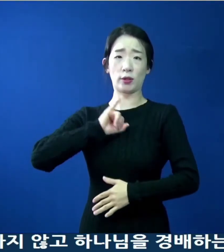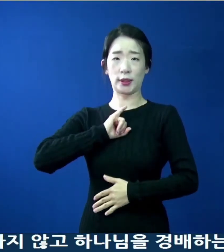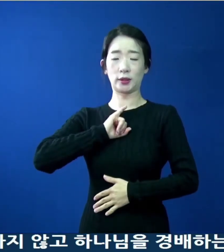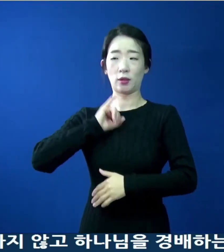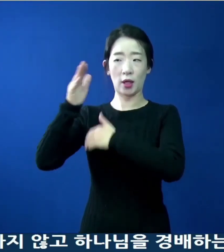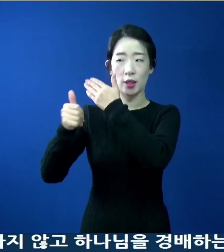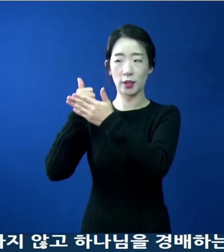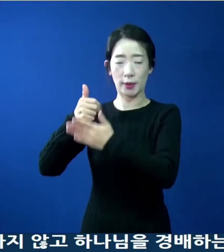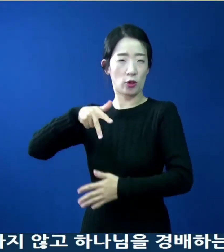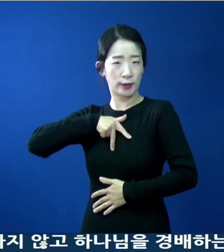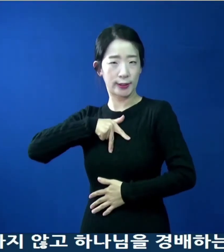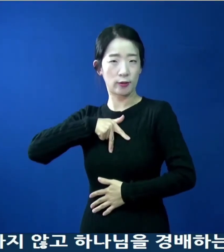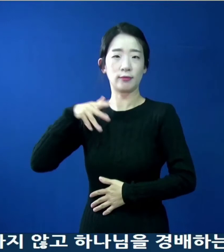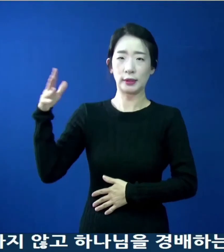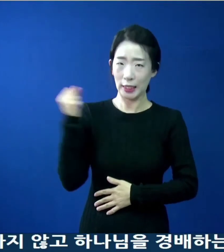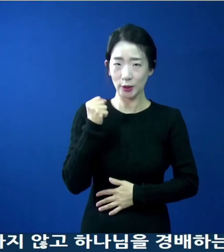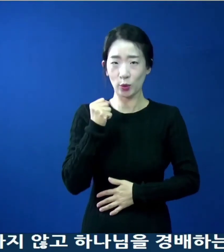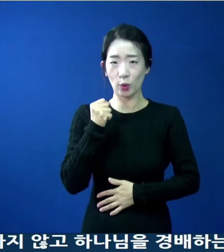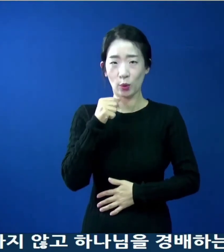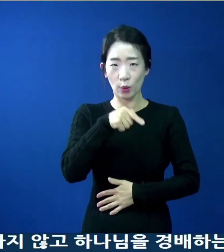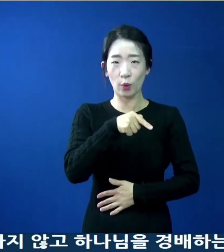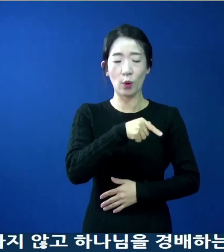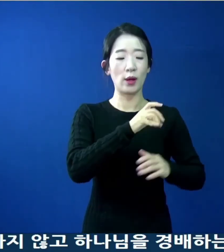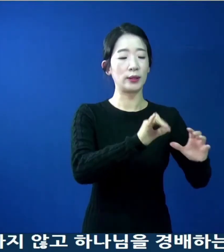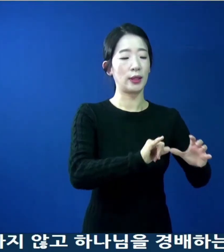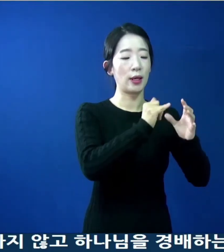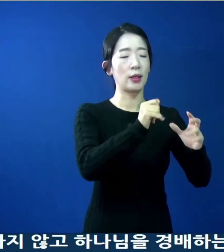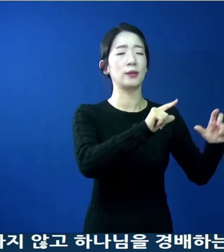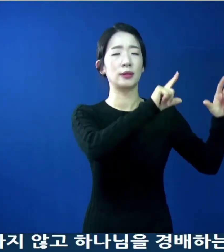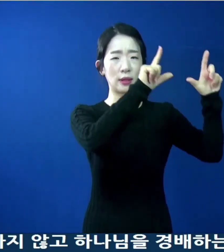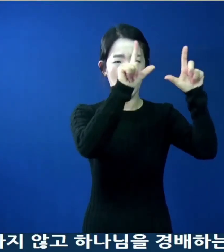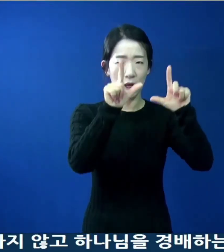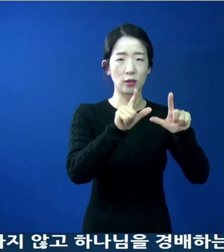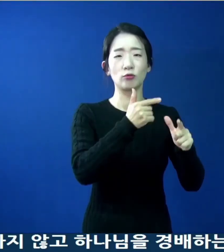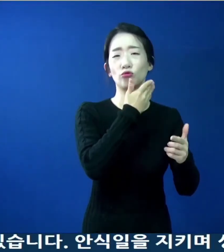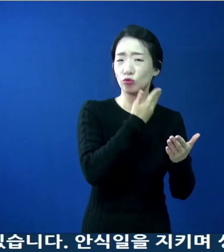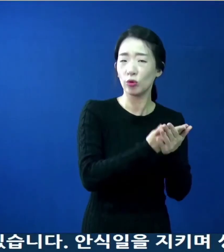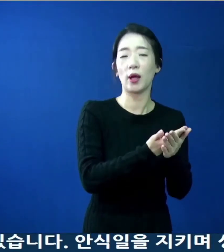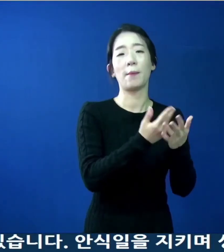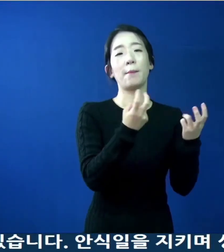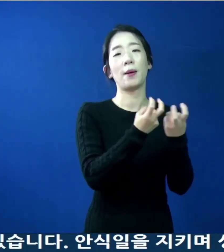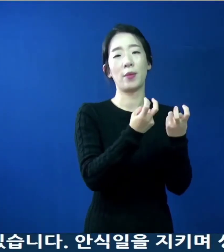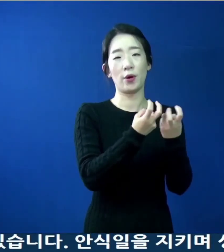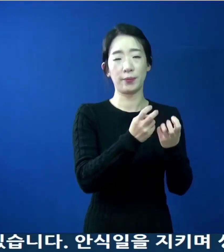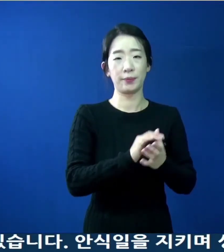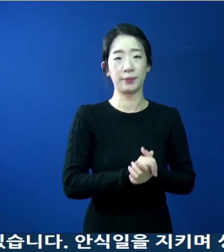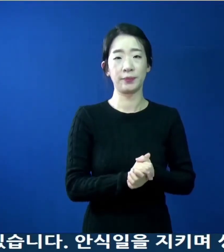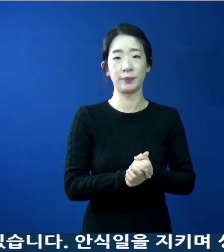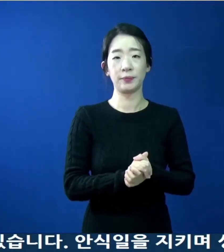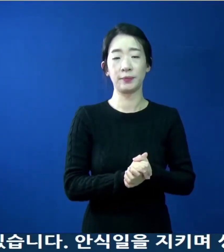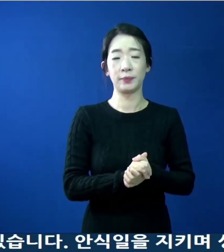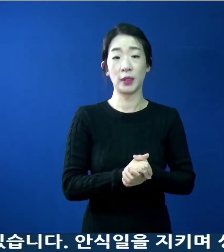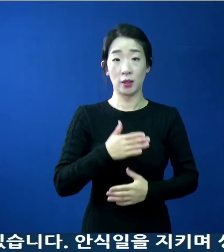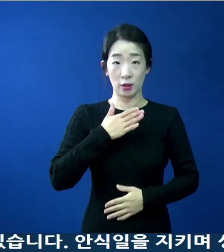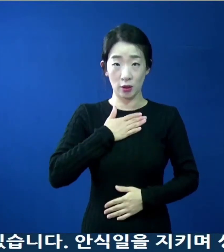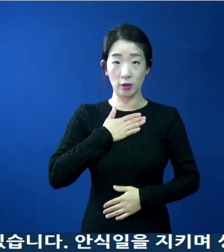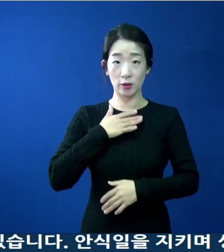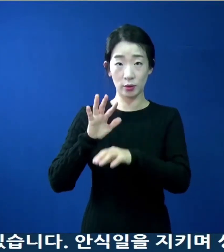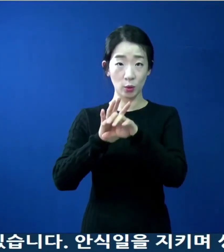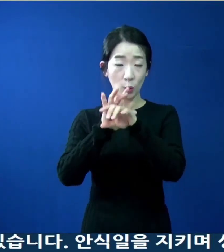다음 세대를 키우는 중요한 방식이었다는 사실입니다. 저는 코로나 시대가 시작이